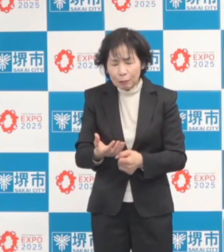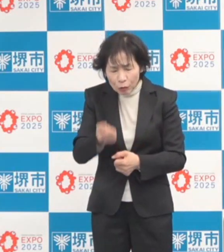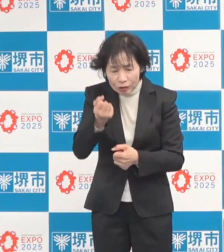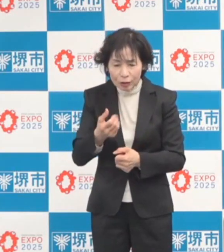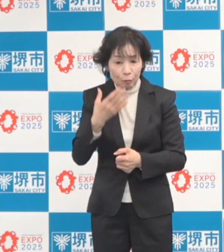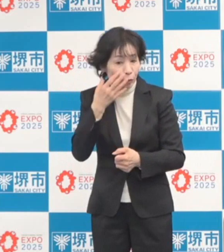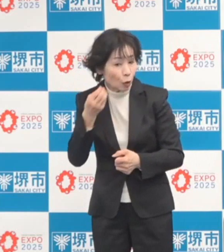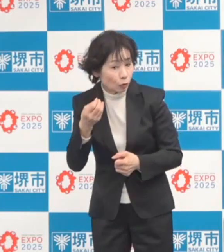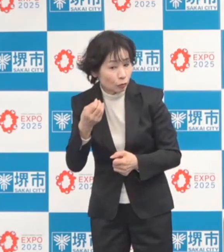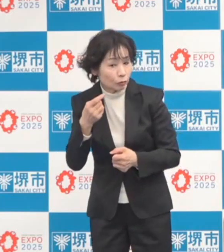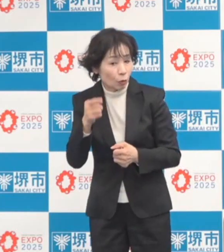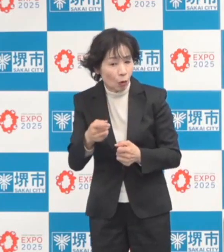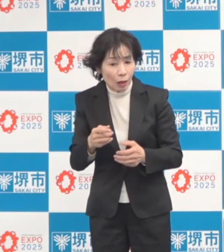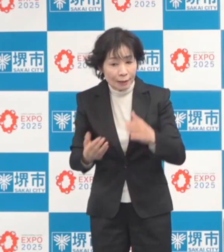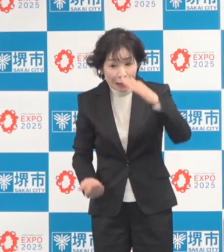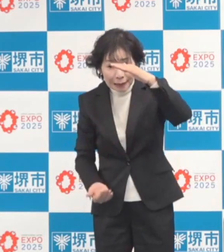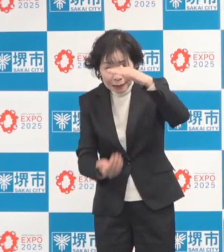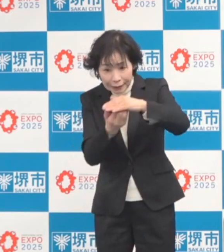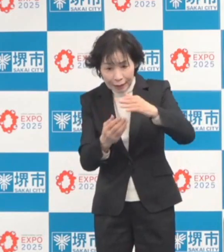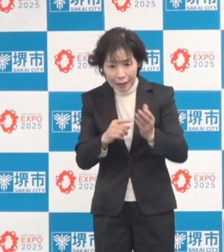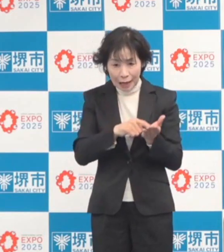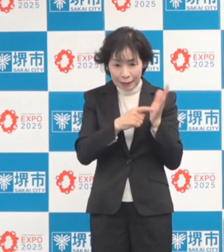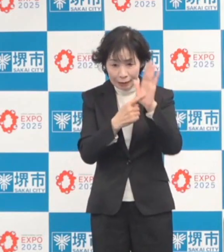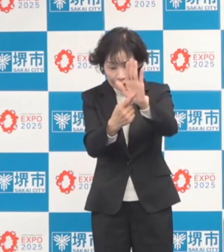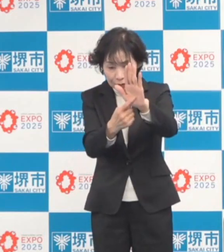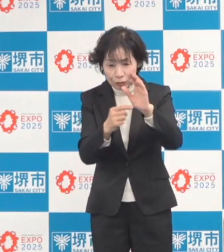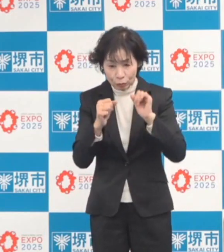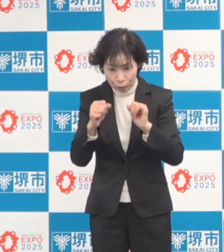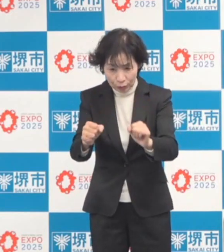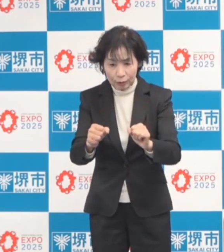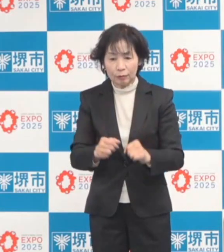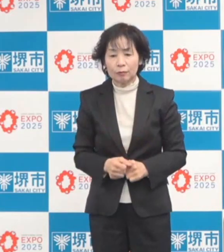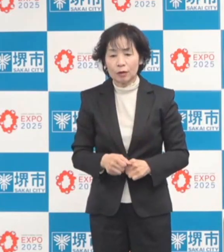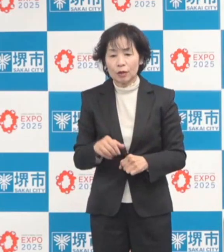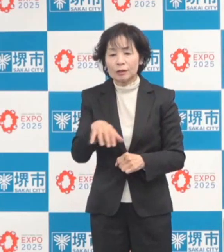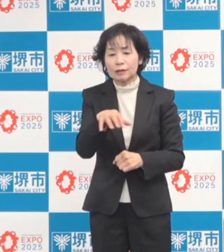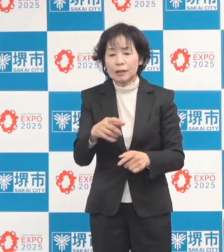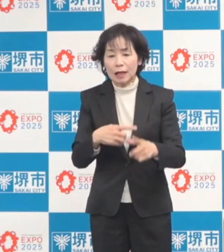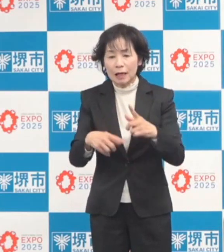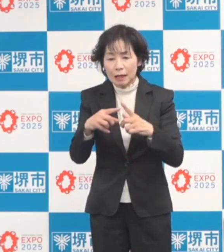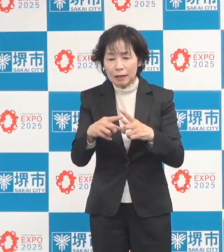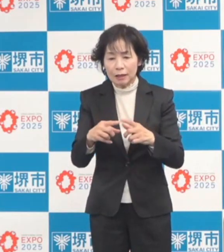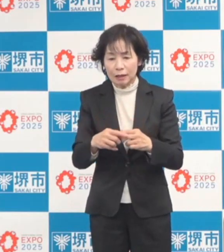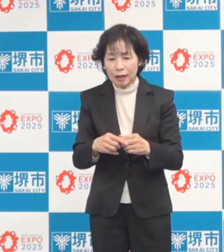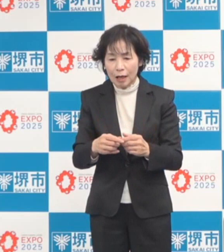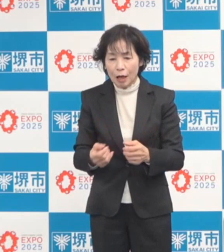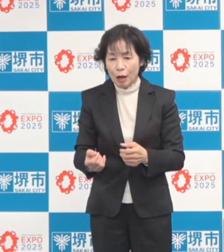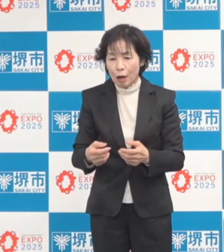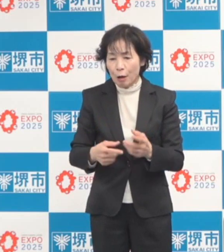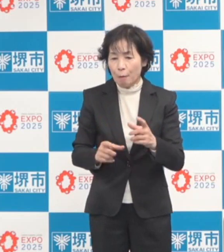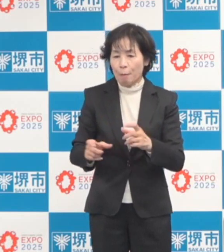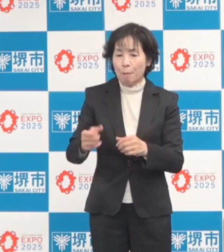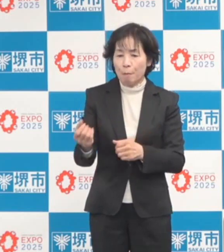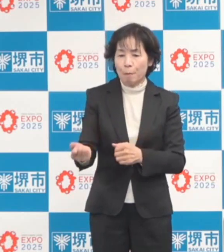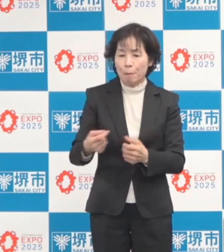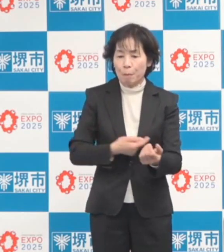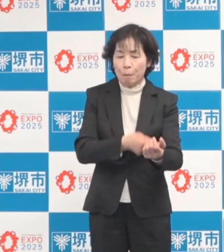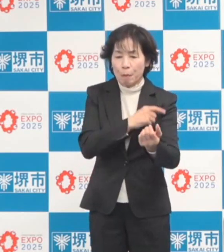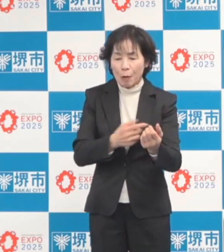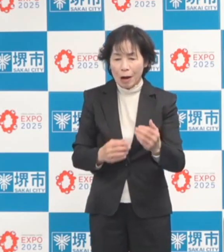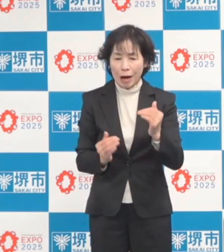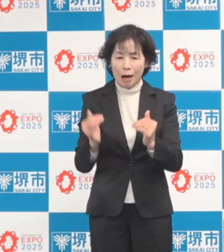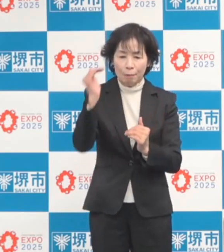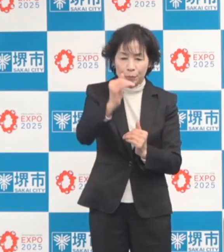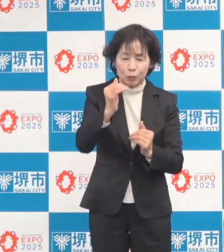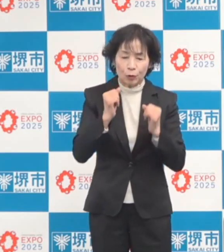性を最大限発揮することによって稼ぐ力を高めていくというところもさらにパワーアップをしながら行っていく、その意